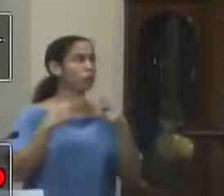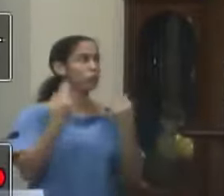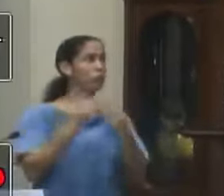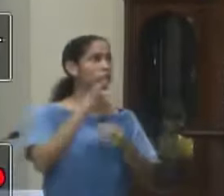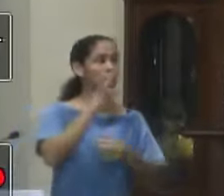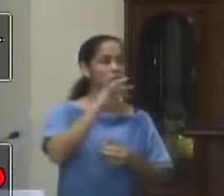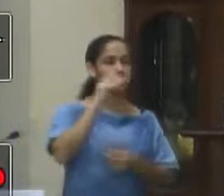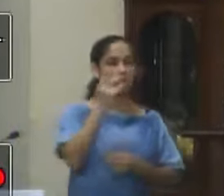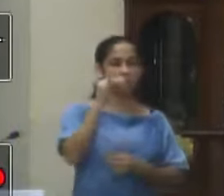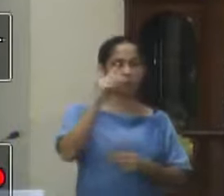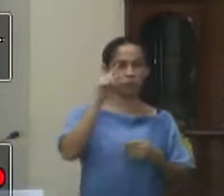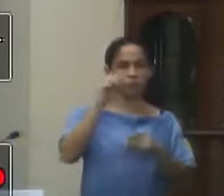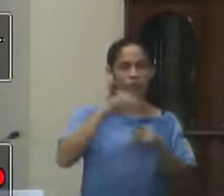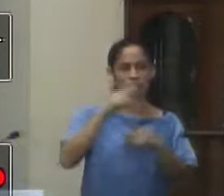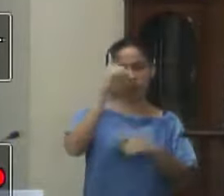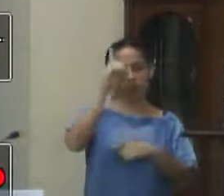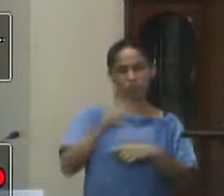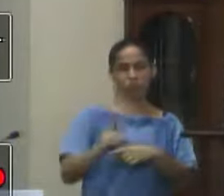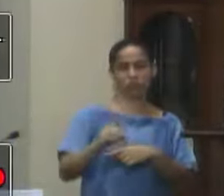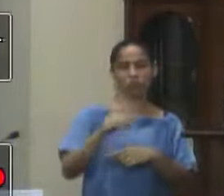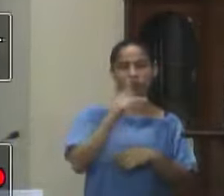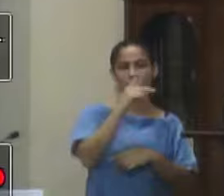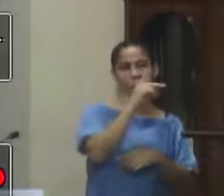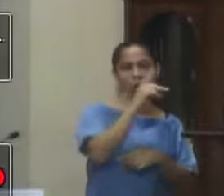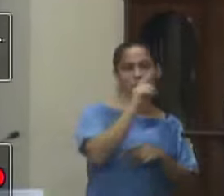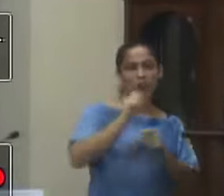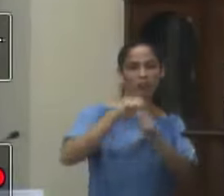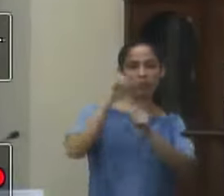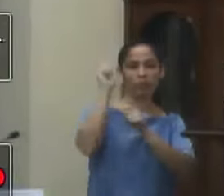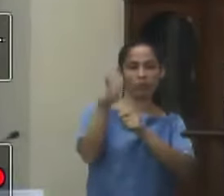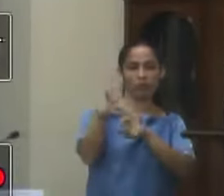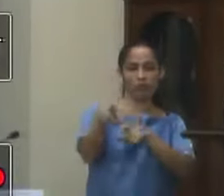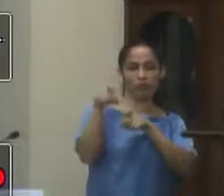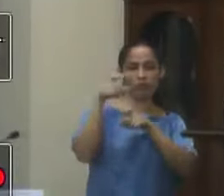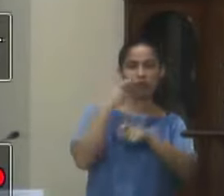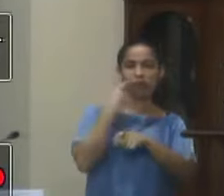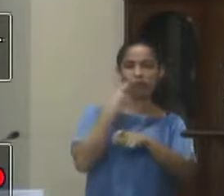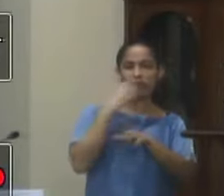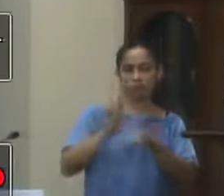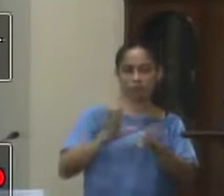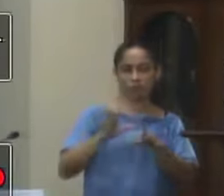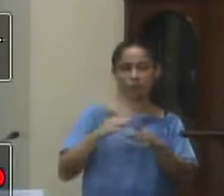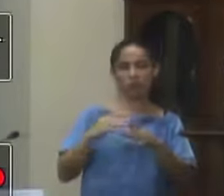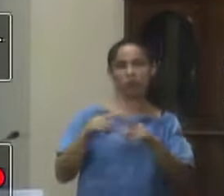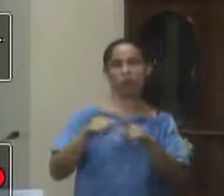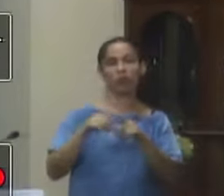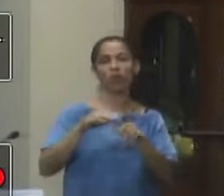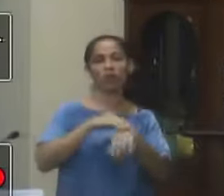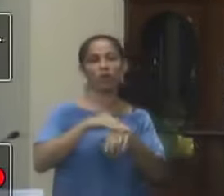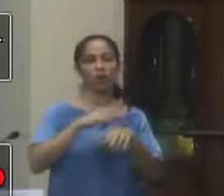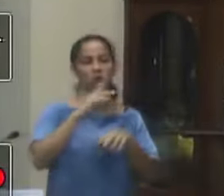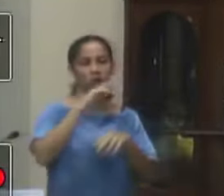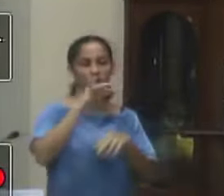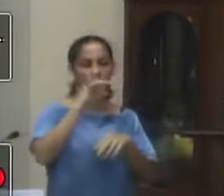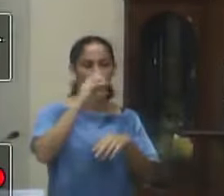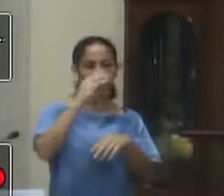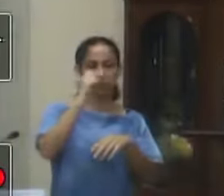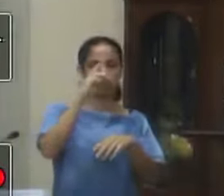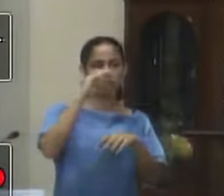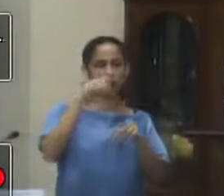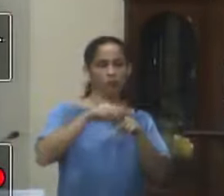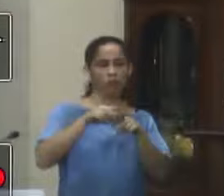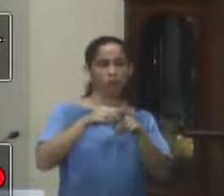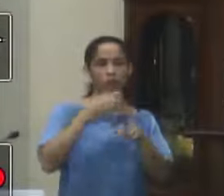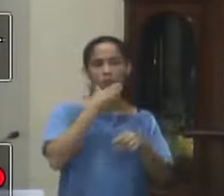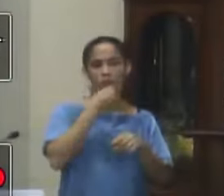Tiago, que é o diretor do PESC, do Parque Estadual da Serra da Concórdia. Fiz uma reunião com o Ricardo, que é o gestor da Refis,